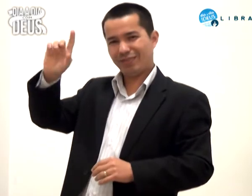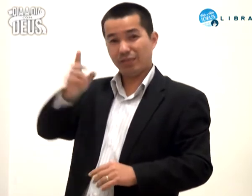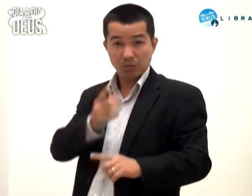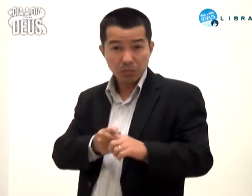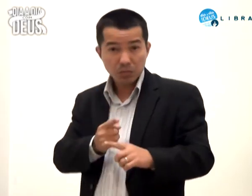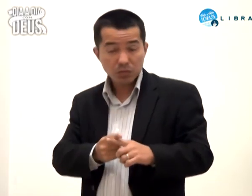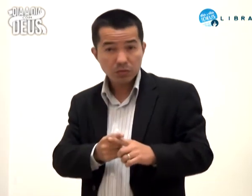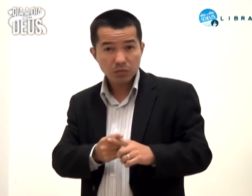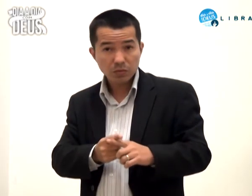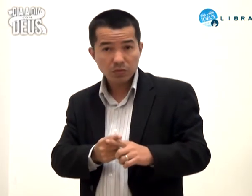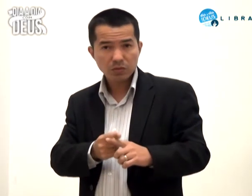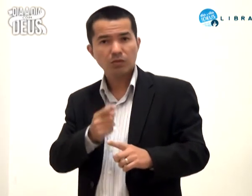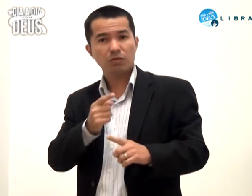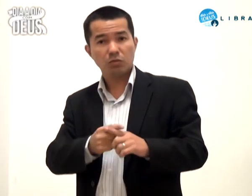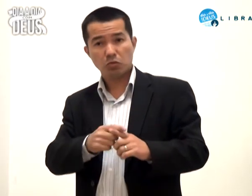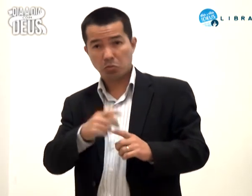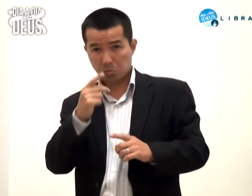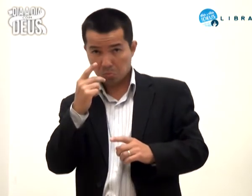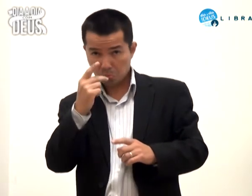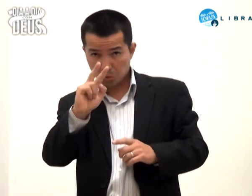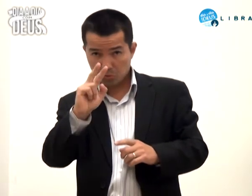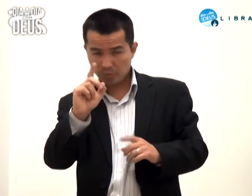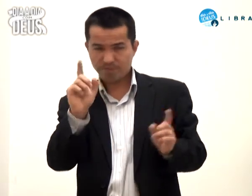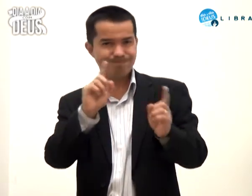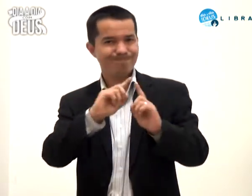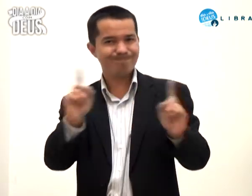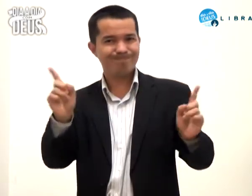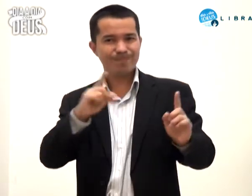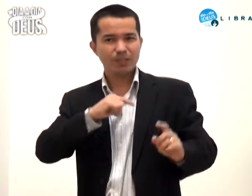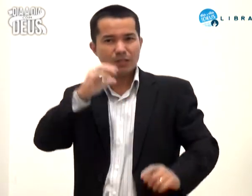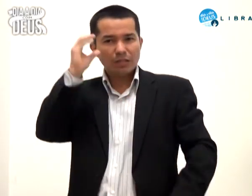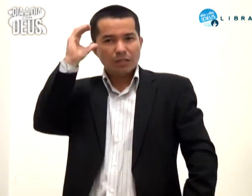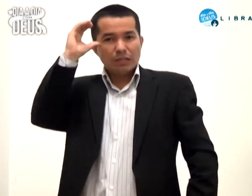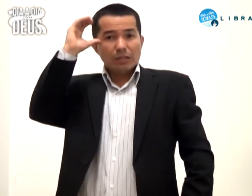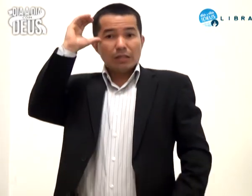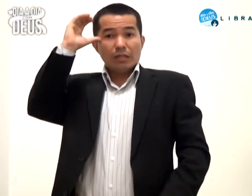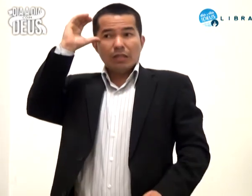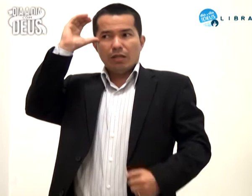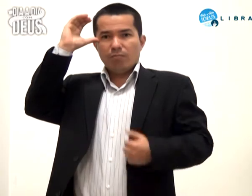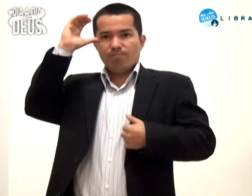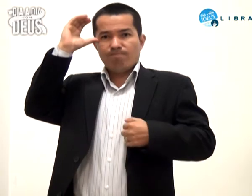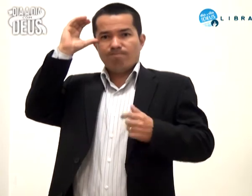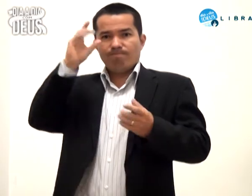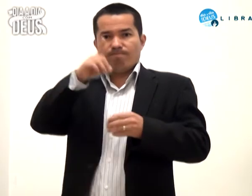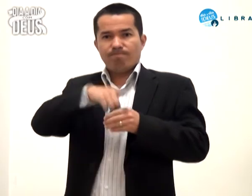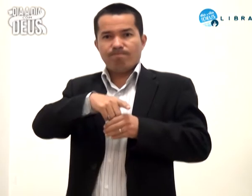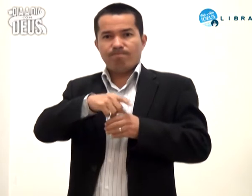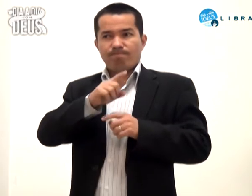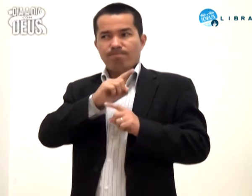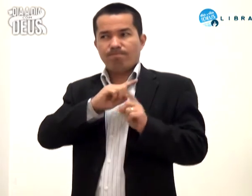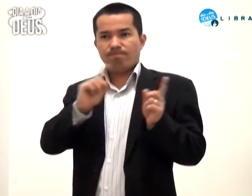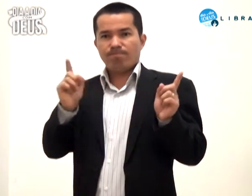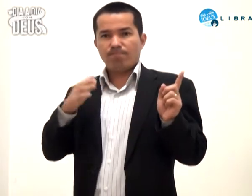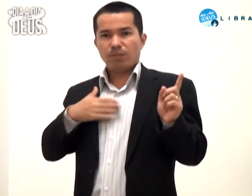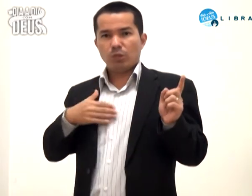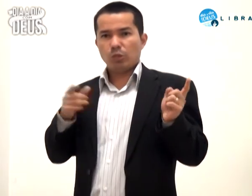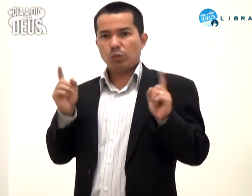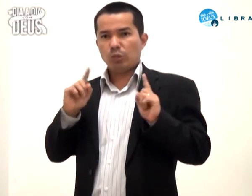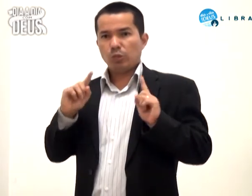na tesouraria, no lugar do templo adequado para isso. Por quê? Porque não é teu.